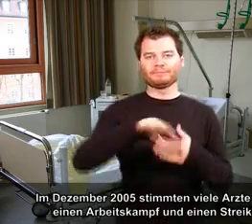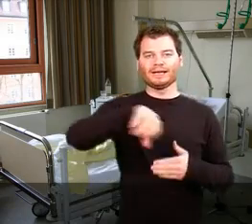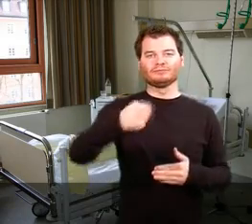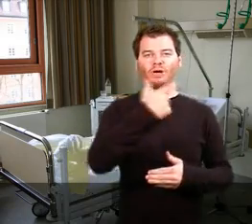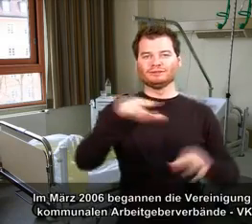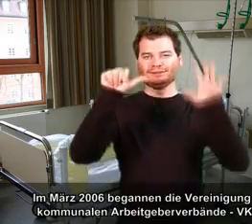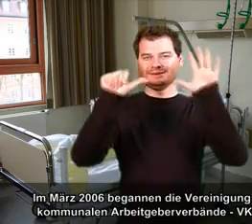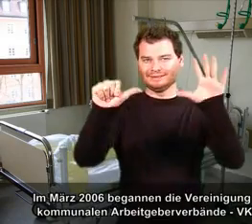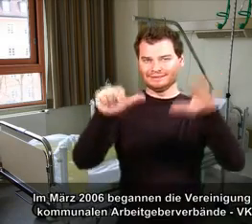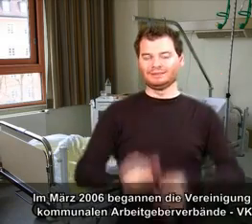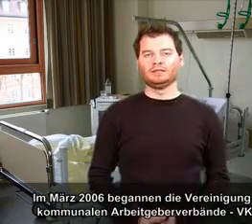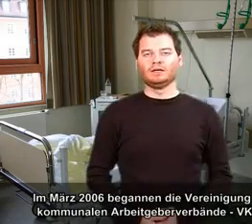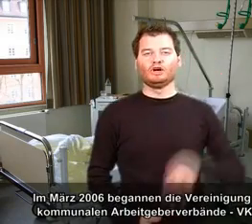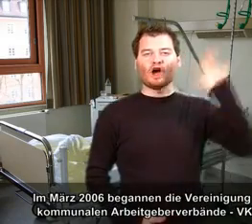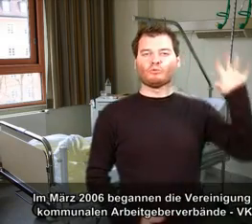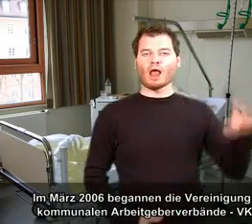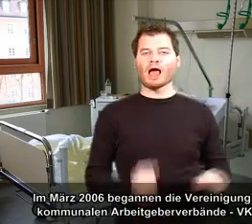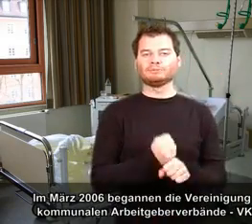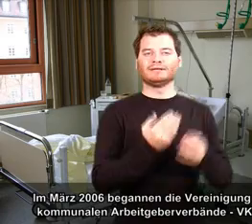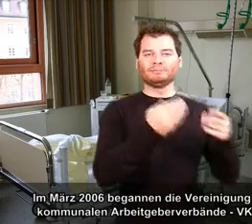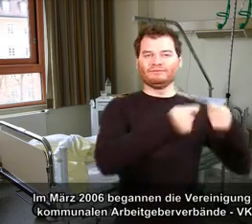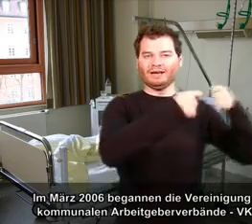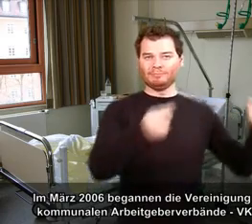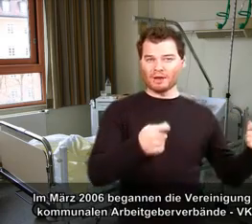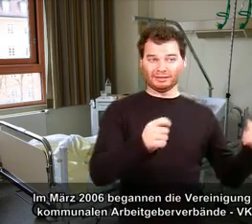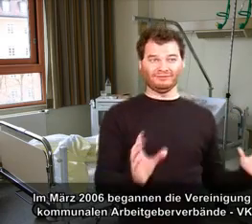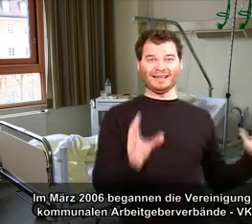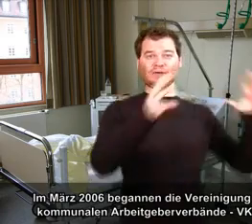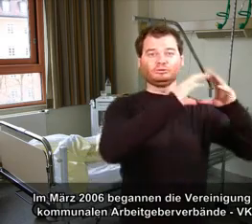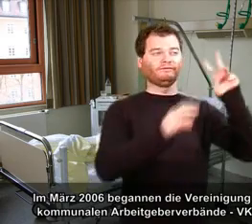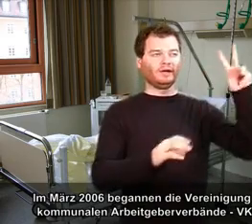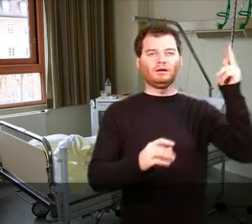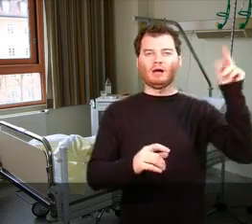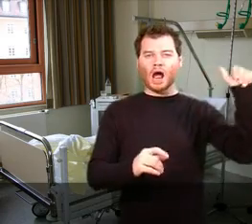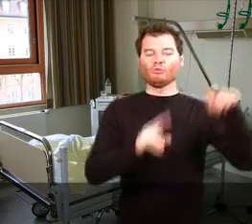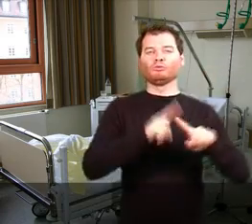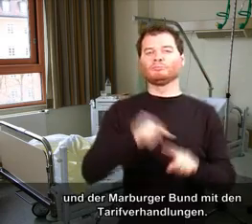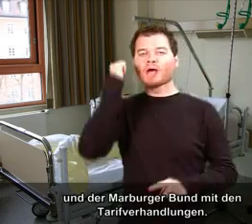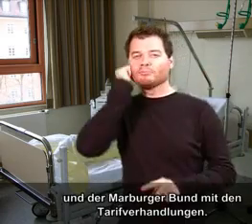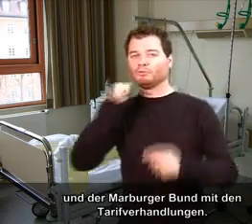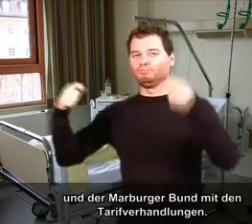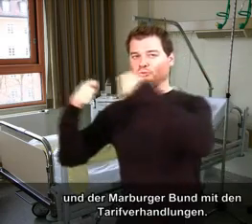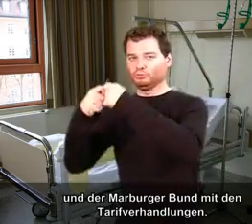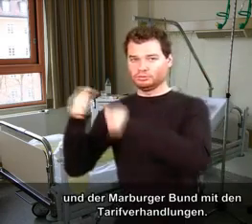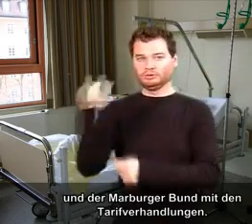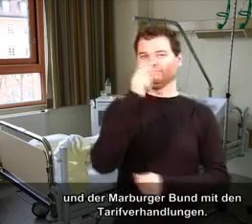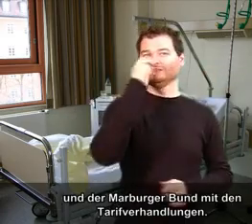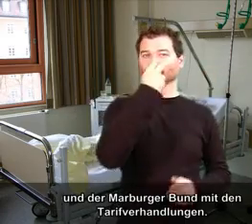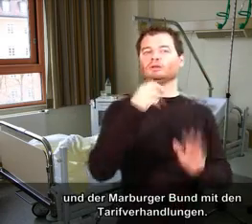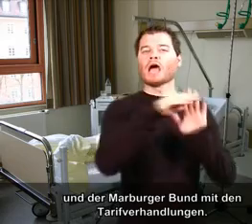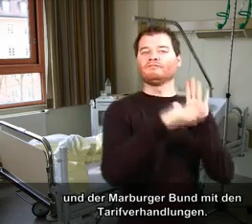Arbeitskampf und einen Streik. Im März 2006 begannen die Vereinigung der Kommunalen Arbeitgeberverbände, VKA, und der Marburger Bund